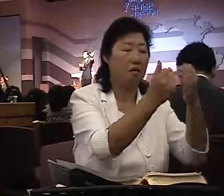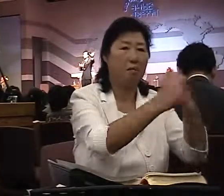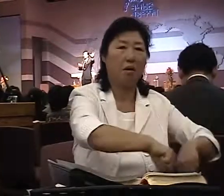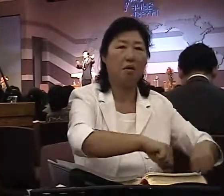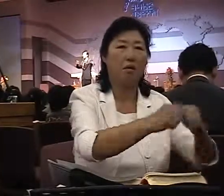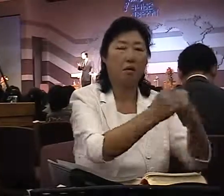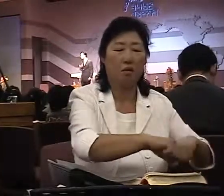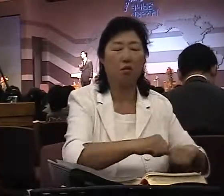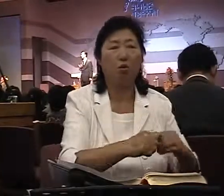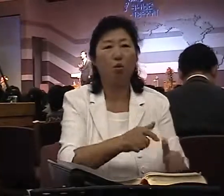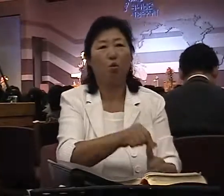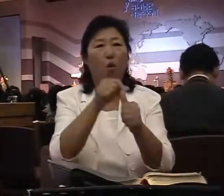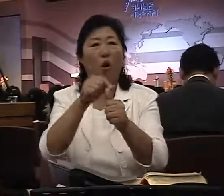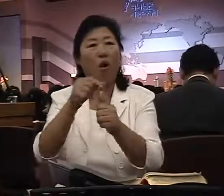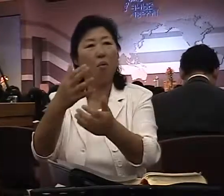모르지만 영성이 망가지고